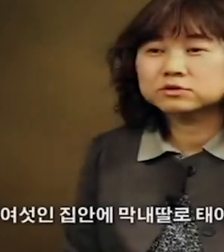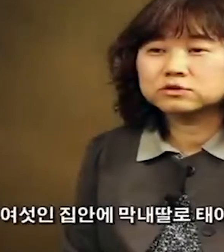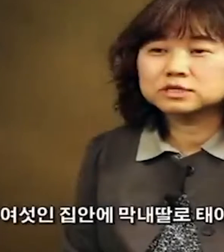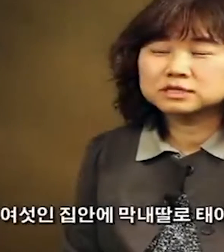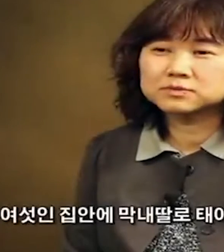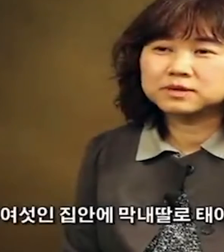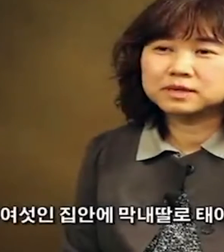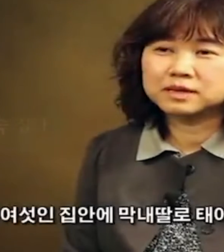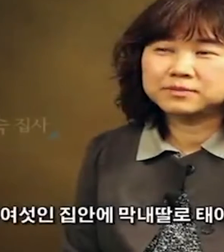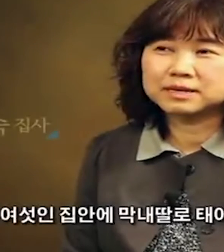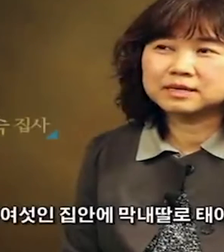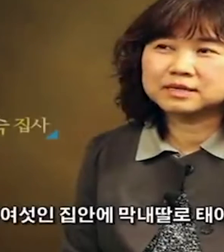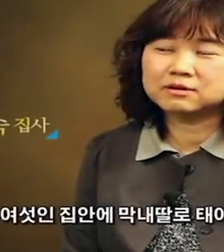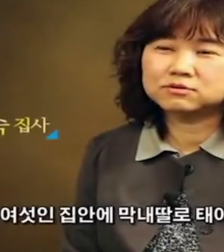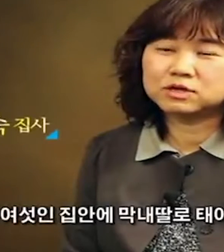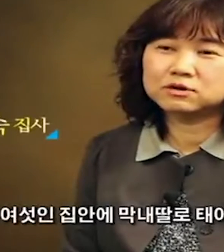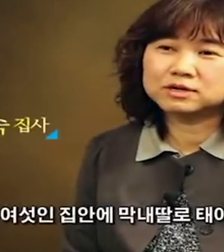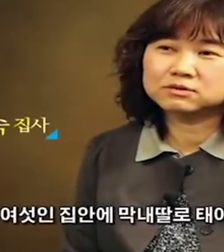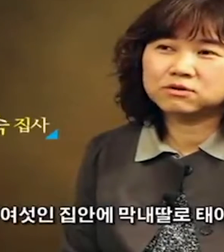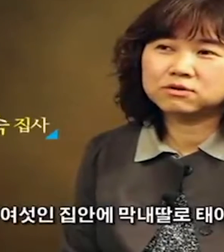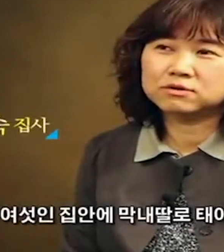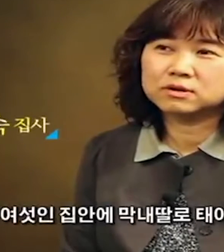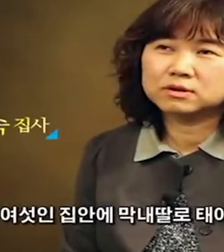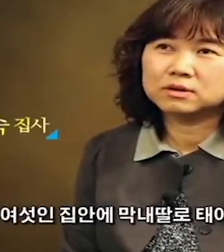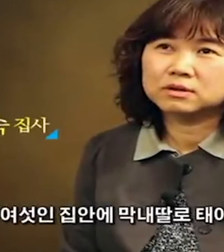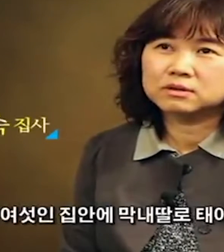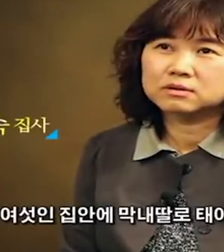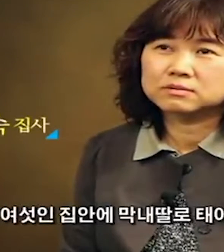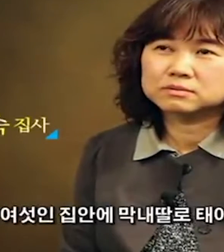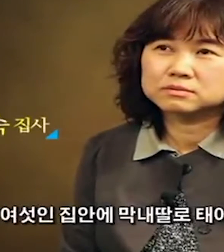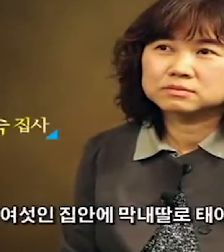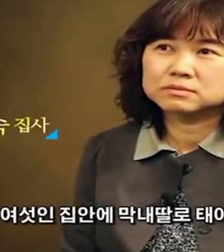딸만 6인 집안의 막내딸로 태어나서